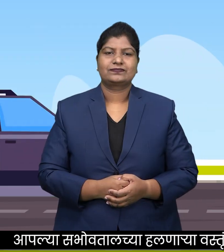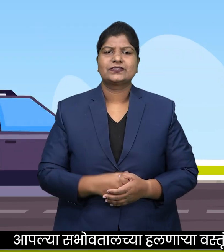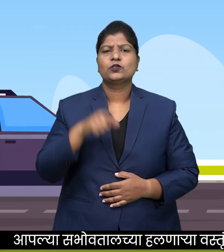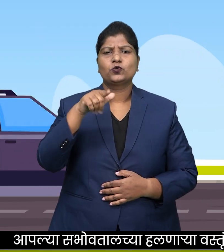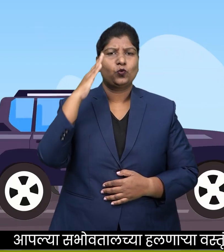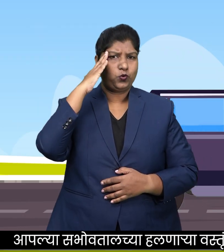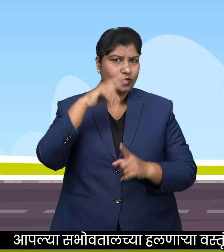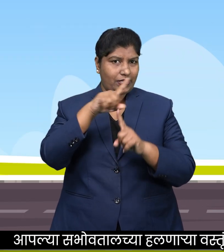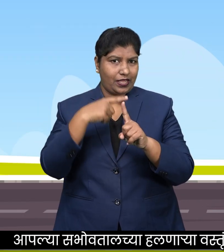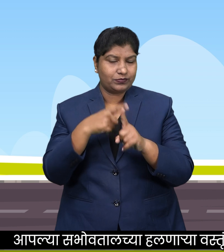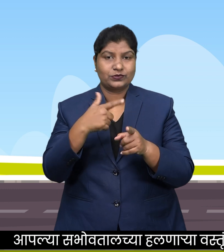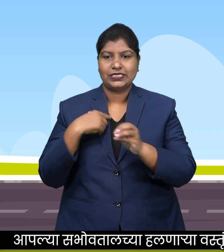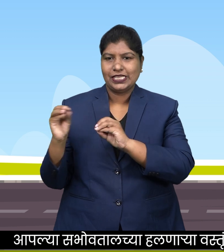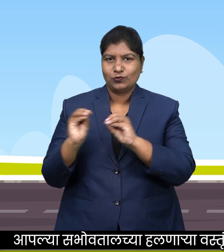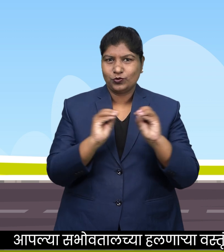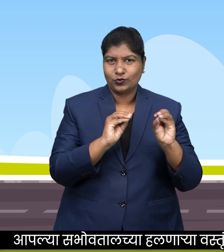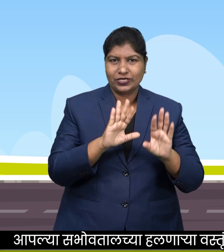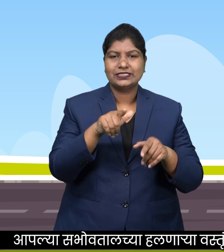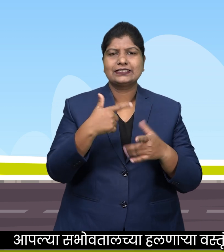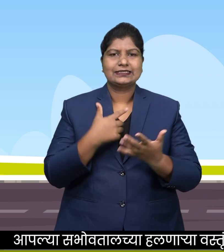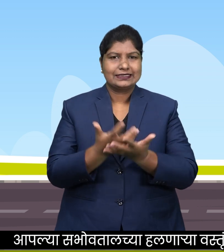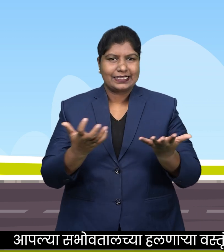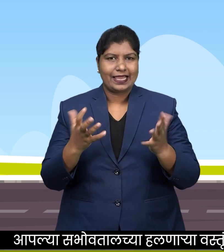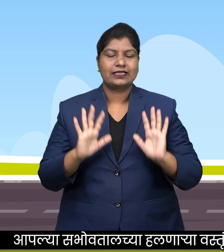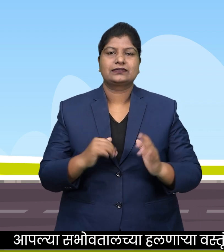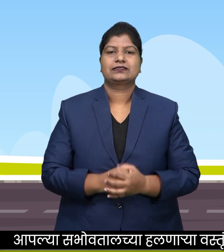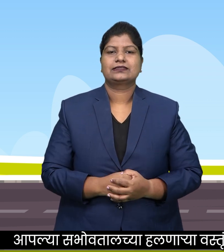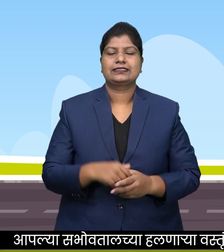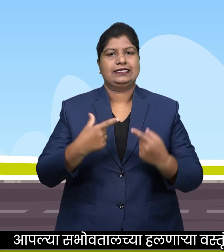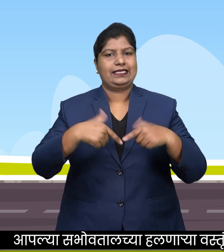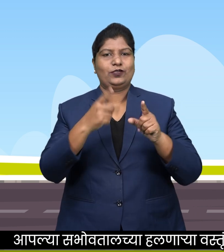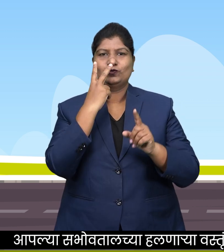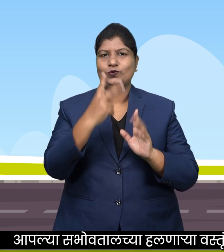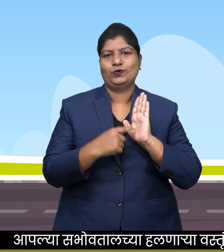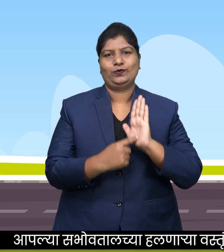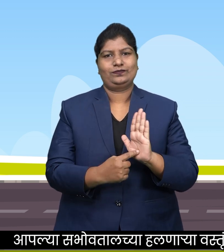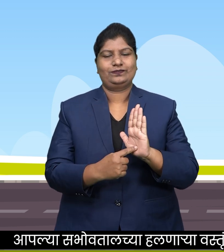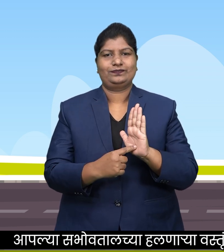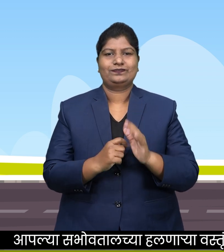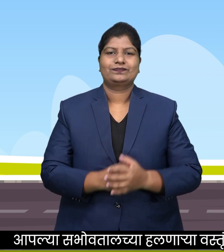आपल्या सभोवतालच्या हलणाऱ्या वस्तूंबद्दल जाणून घेण्यासाठी आपण एक कृती करूया।